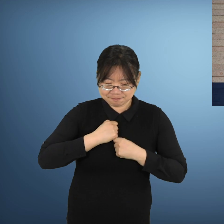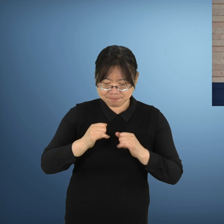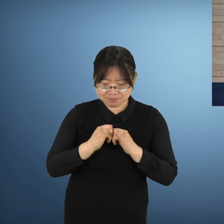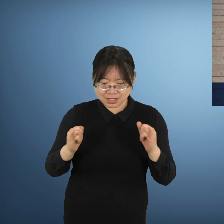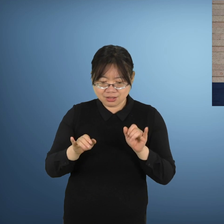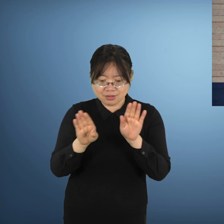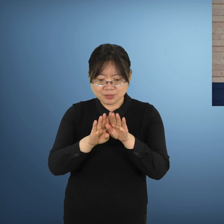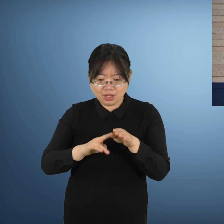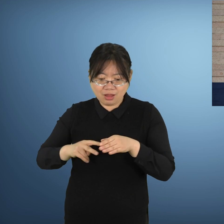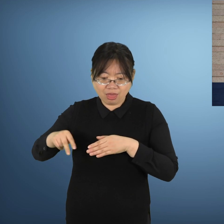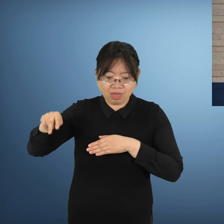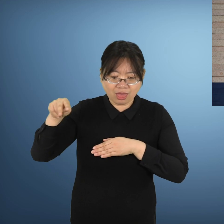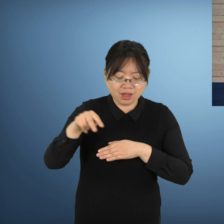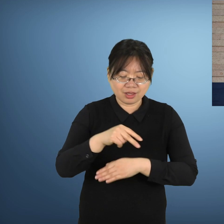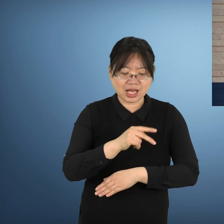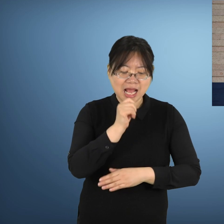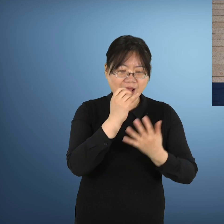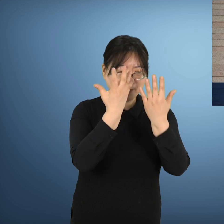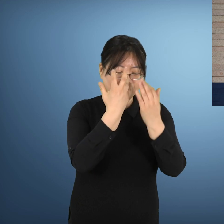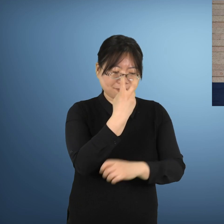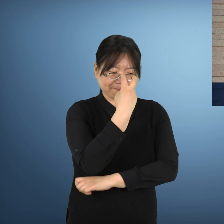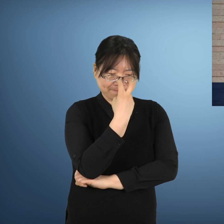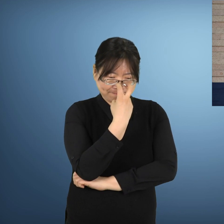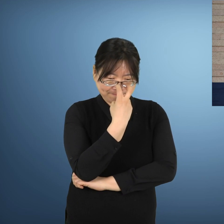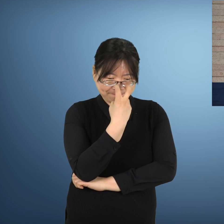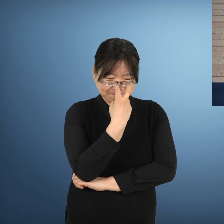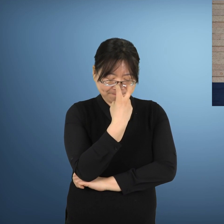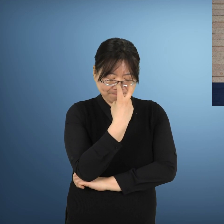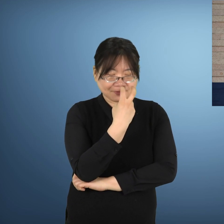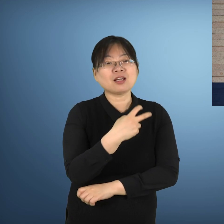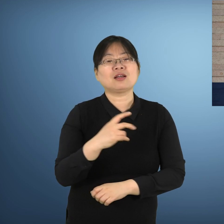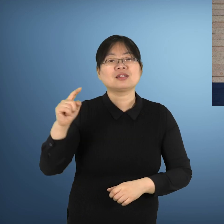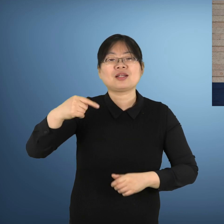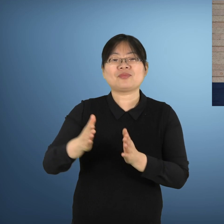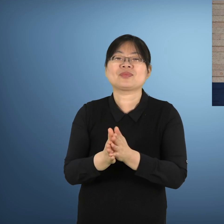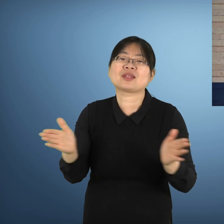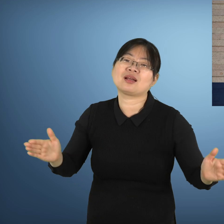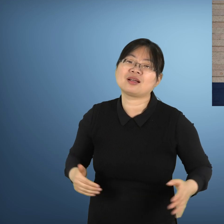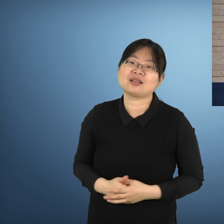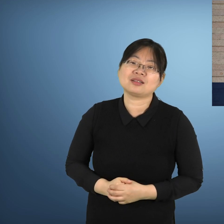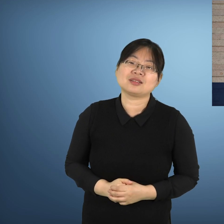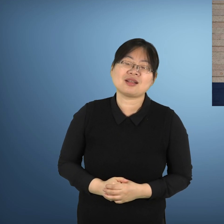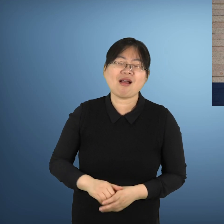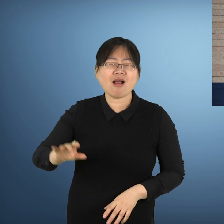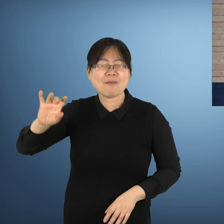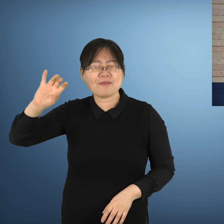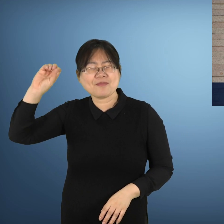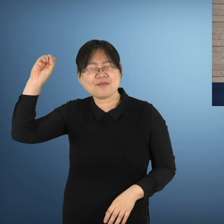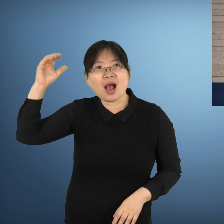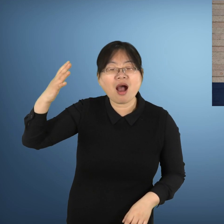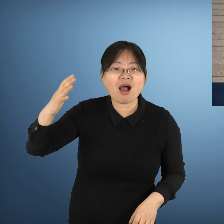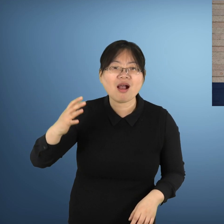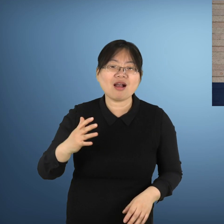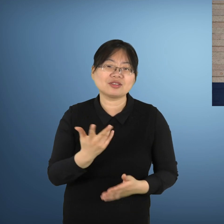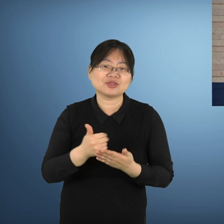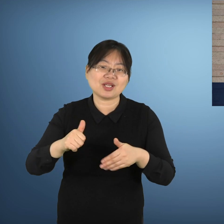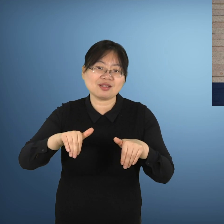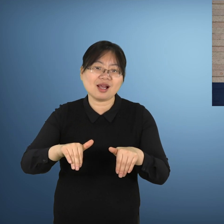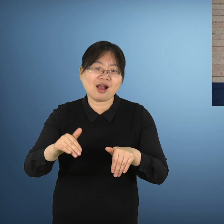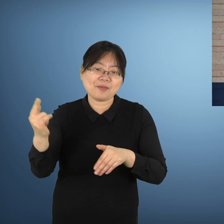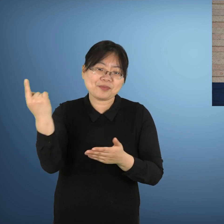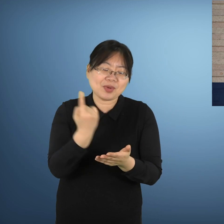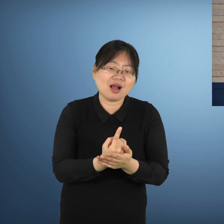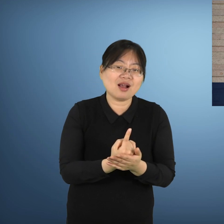문 밖에서 옥을 지키더니, 다음 절 시작. 호련히 주의 사자가 나타나매